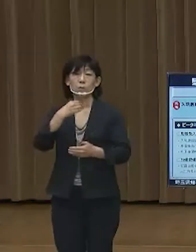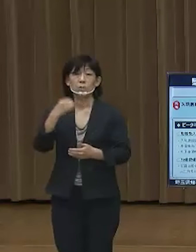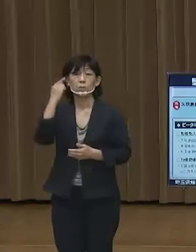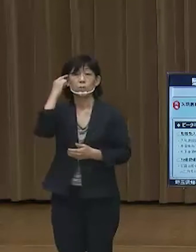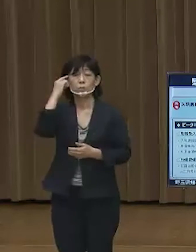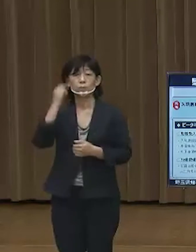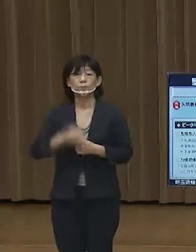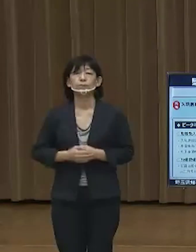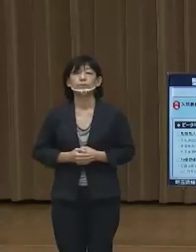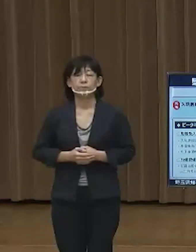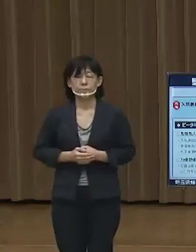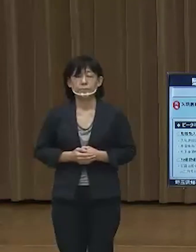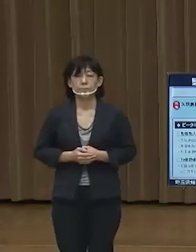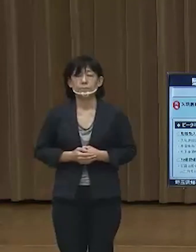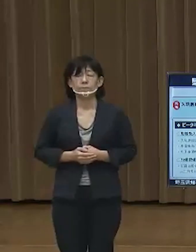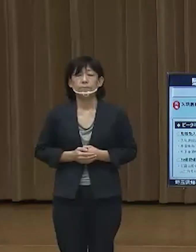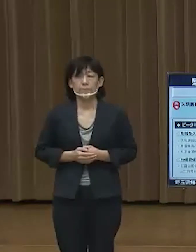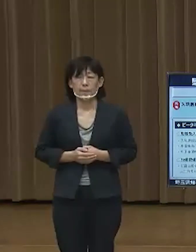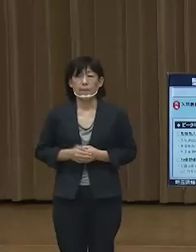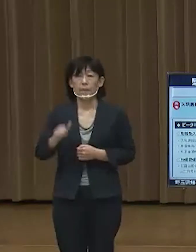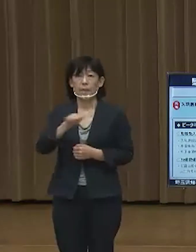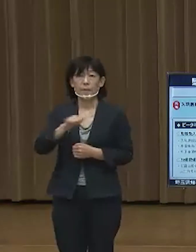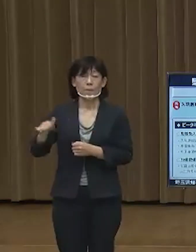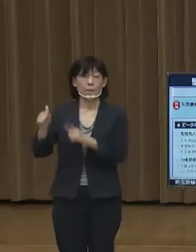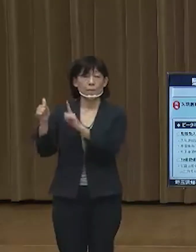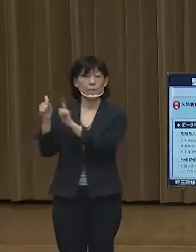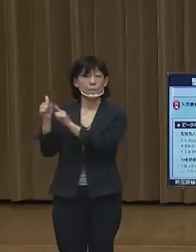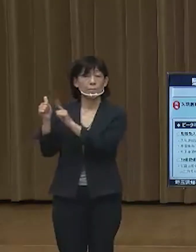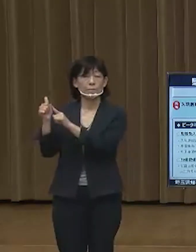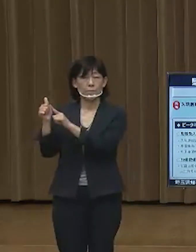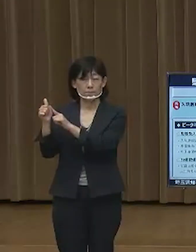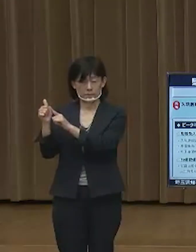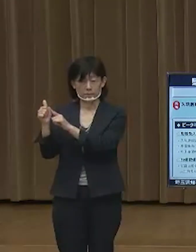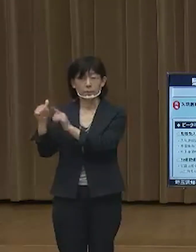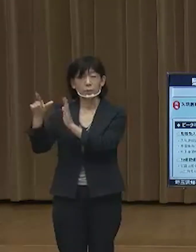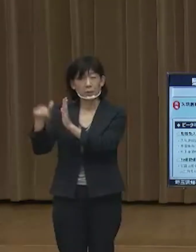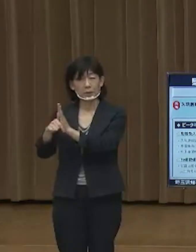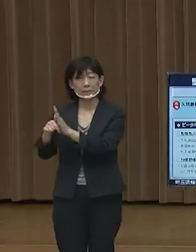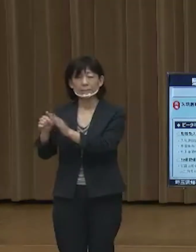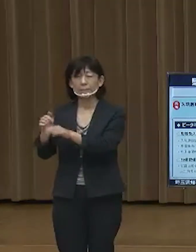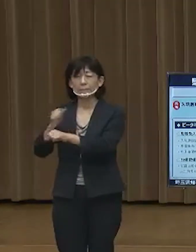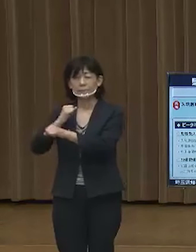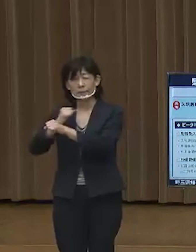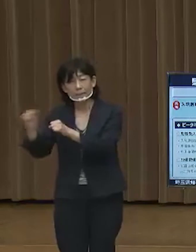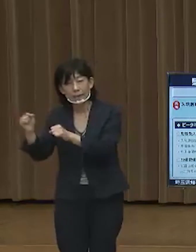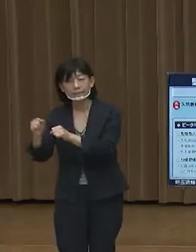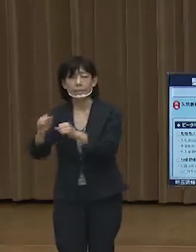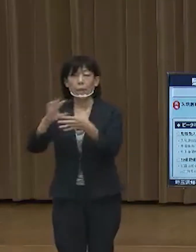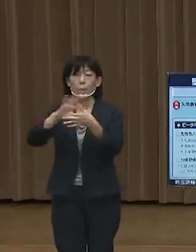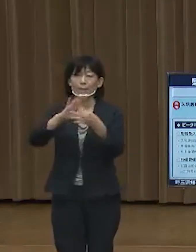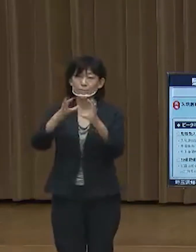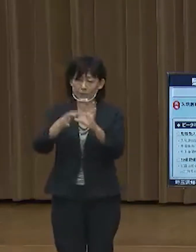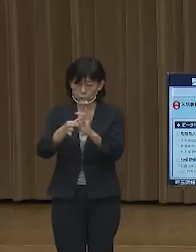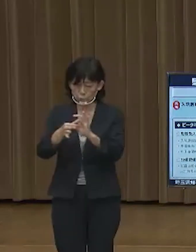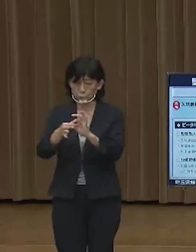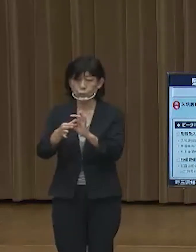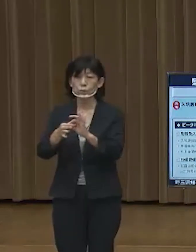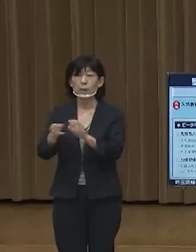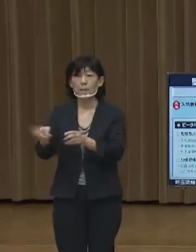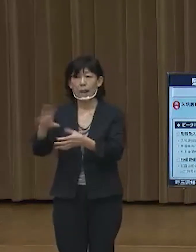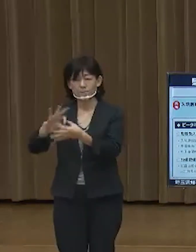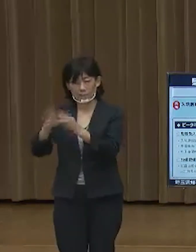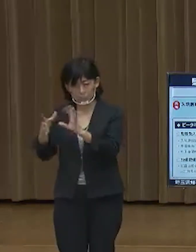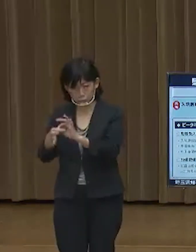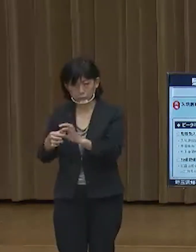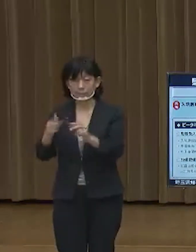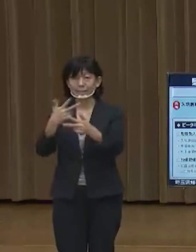ています。また安倍内閣で実施できなかったオリンピック・パラリンピック、あるいは北朝鮮による拉致問題、こ